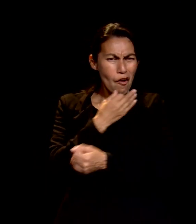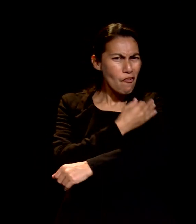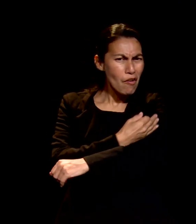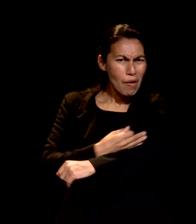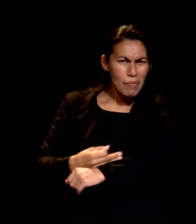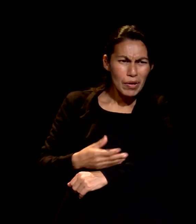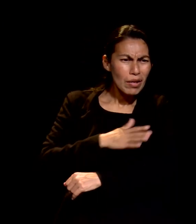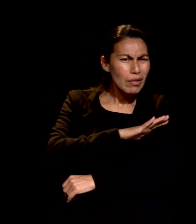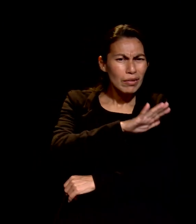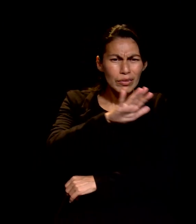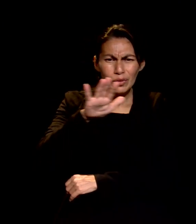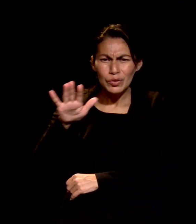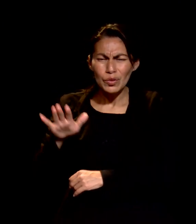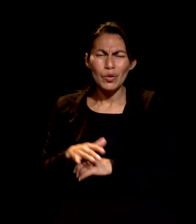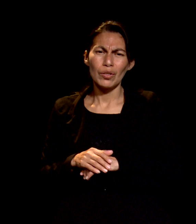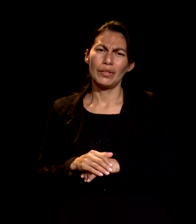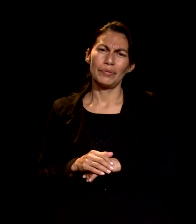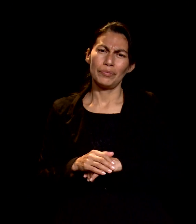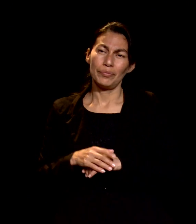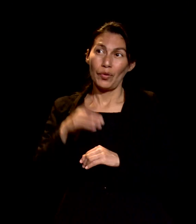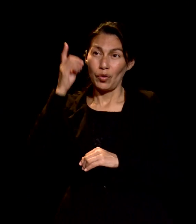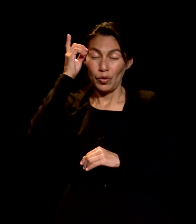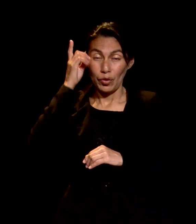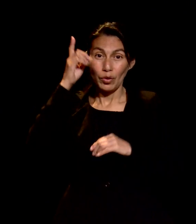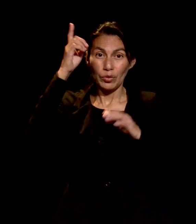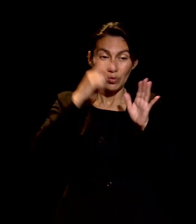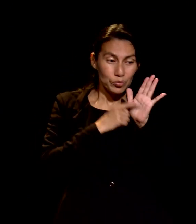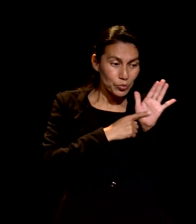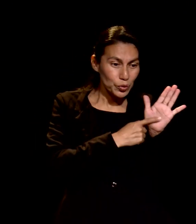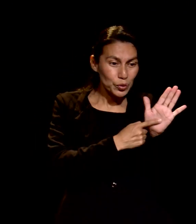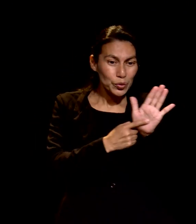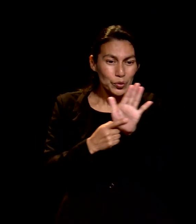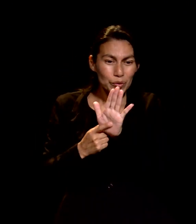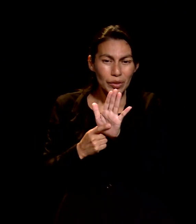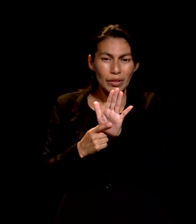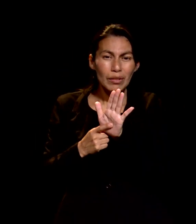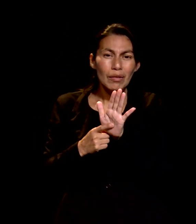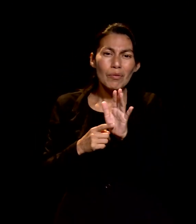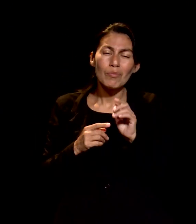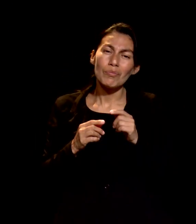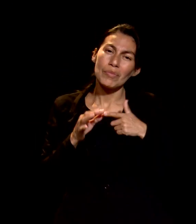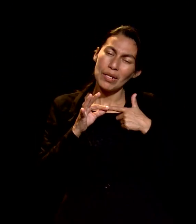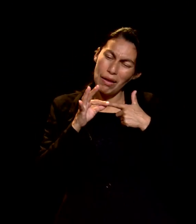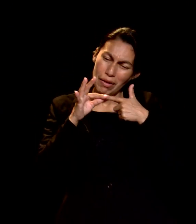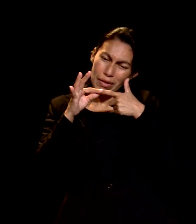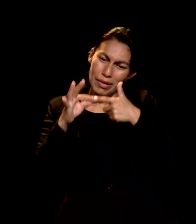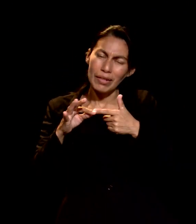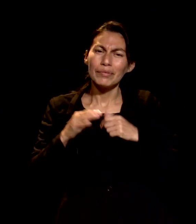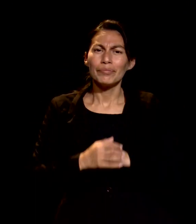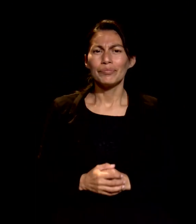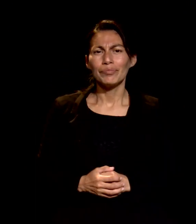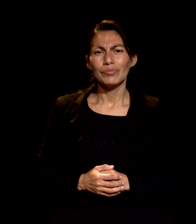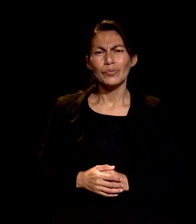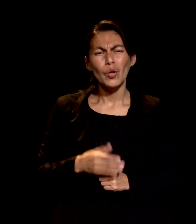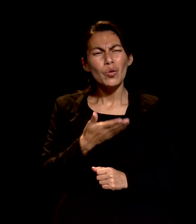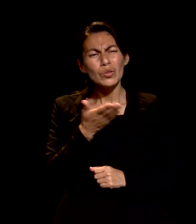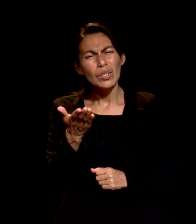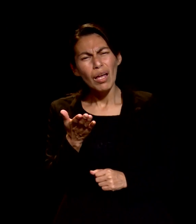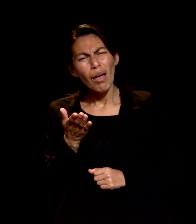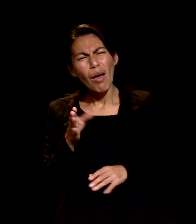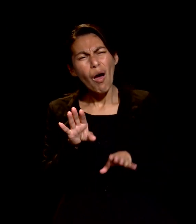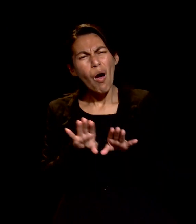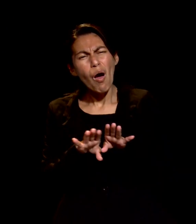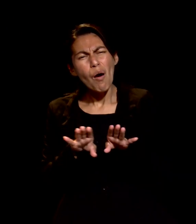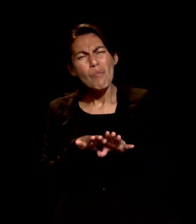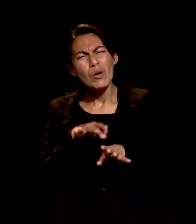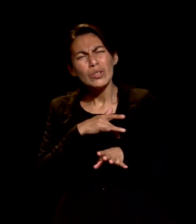familias, ya sea en una u otra forma, con la seguridad de que Dios va guiando, ¿no es cierto? Así es. ¿Cómo llegó